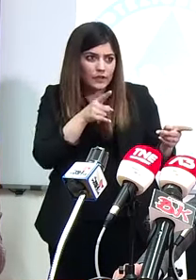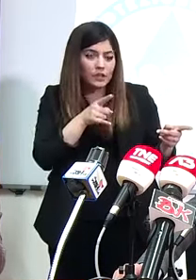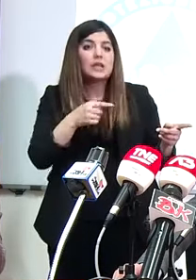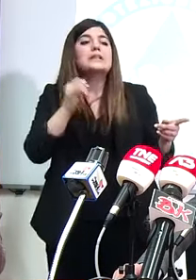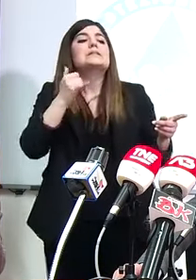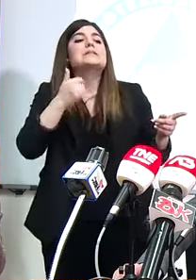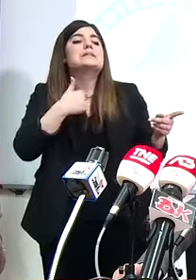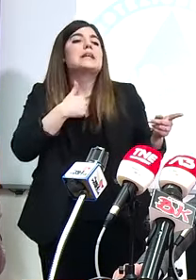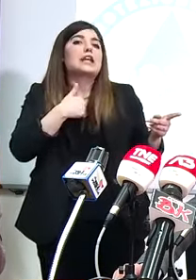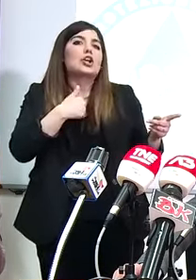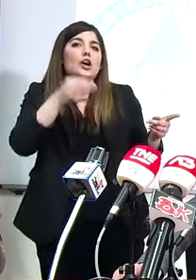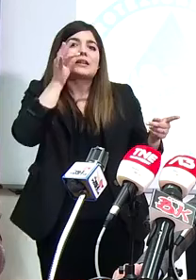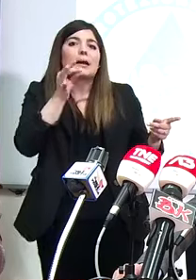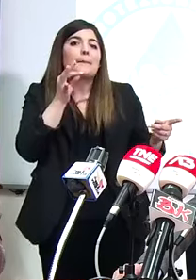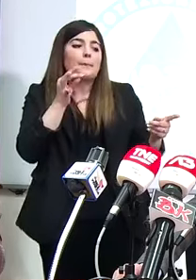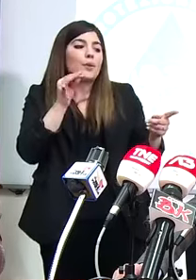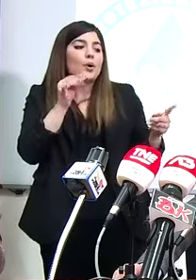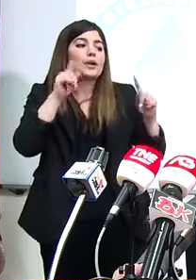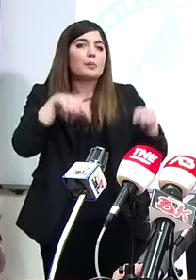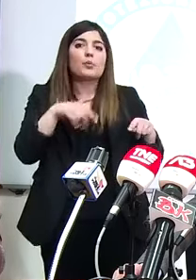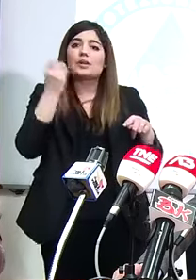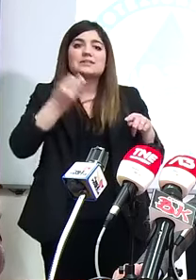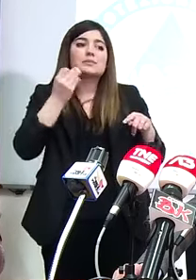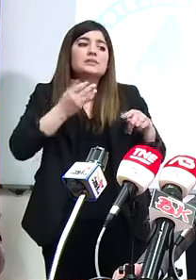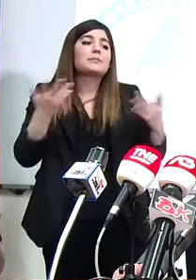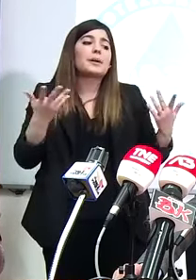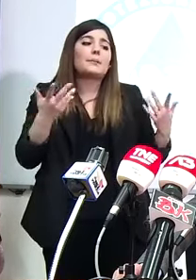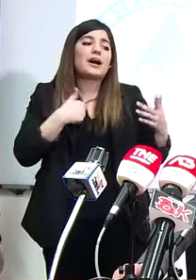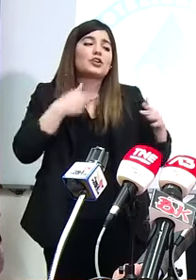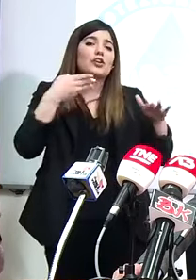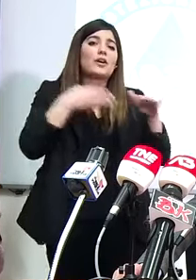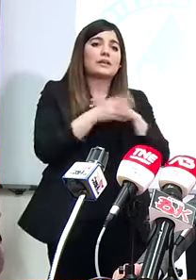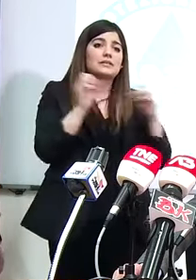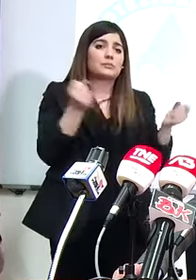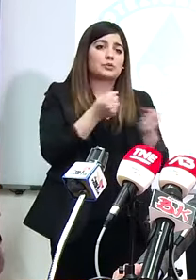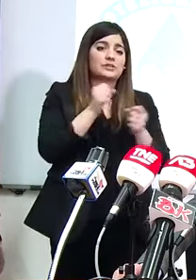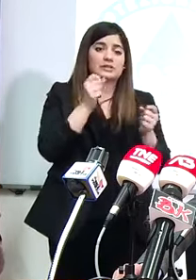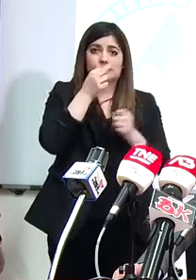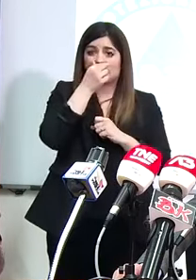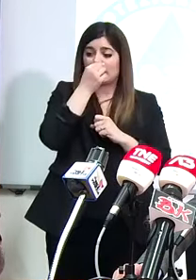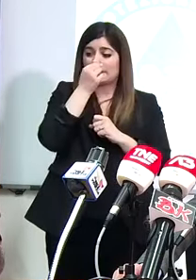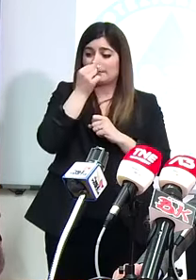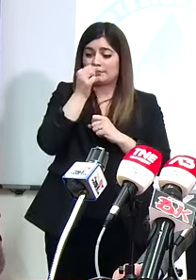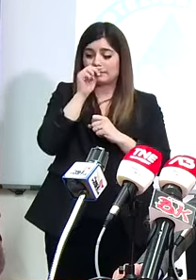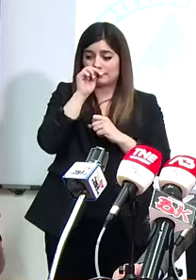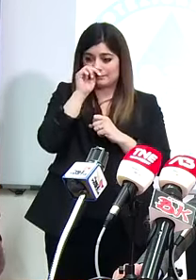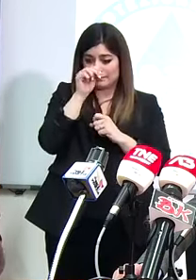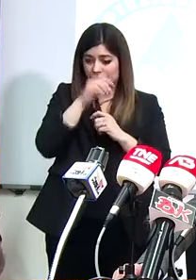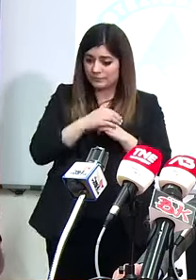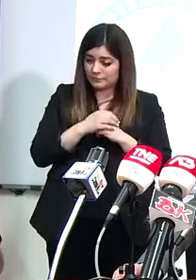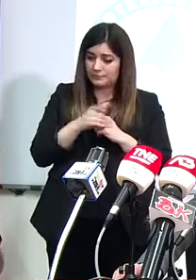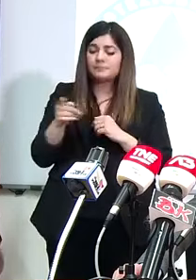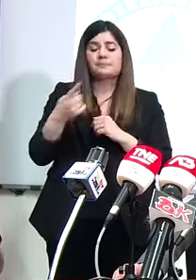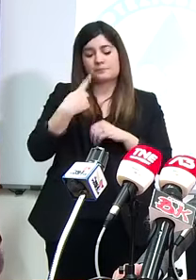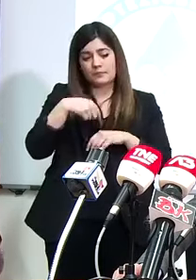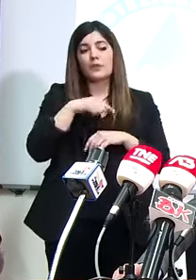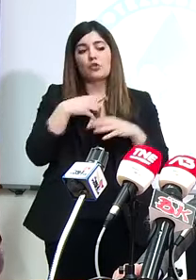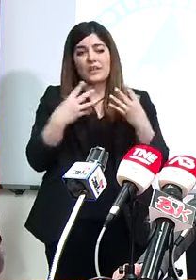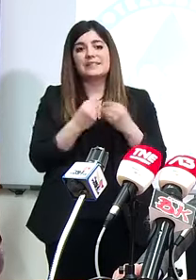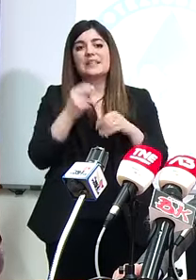perché non mi permettono di andare a trovarla no stiamo proprio con la dottoressa russo e con l'area